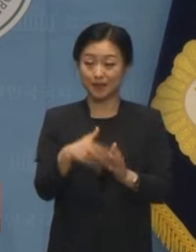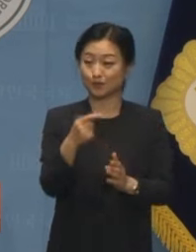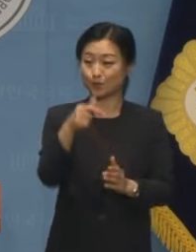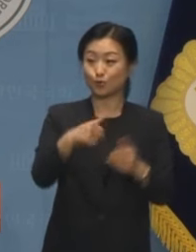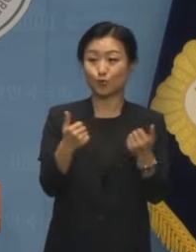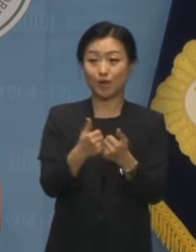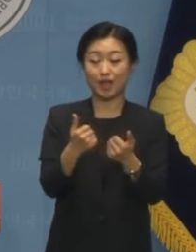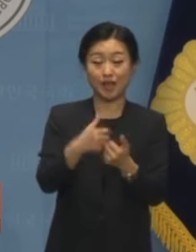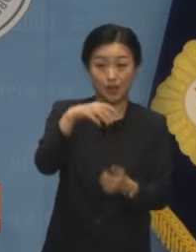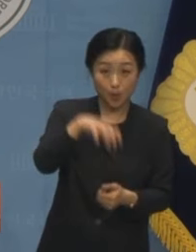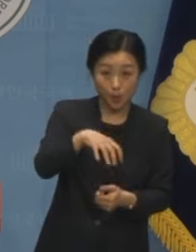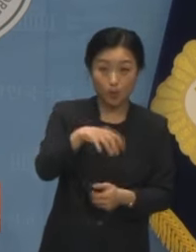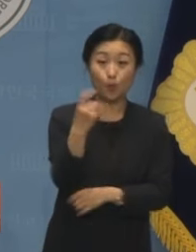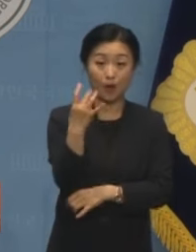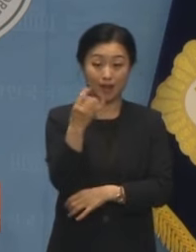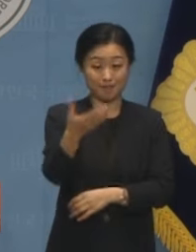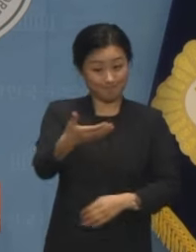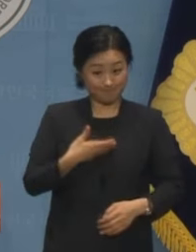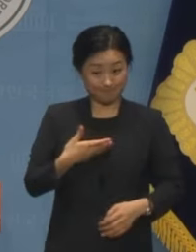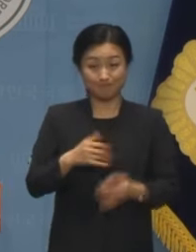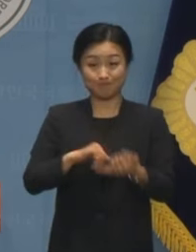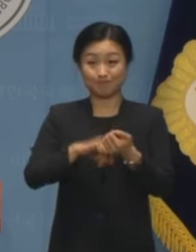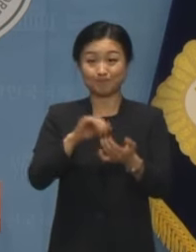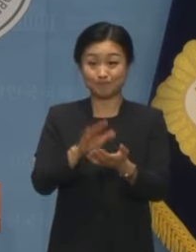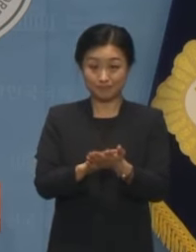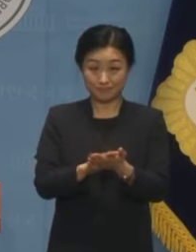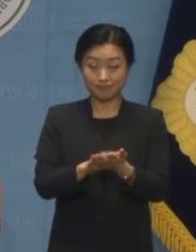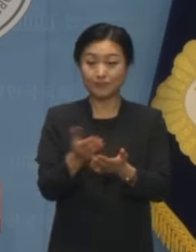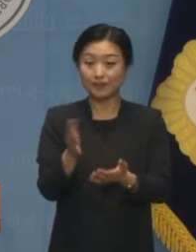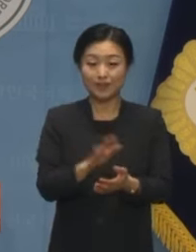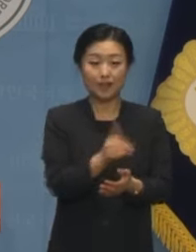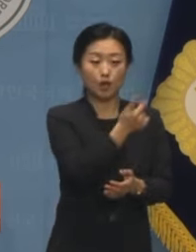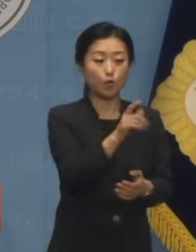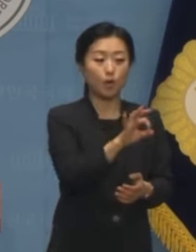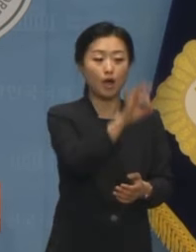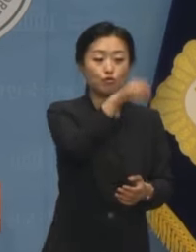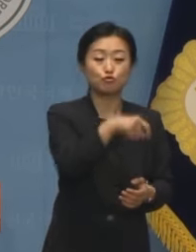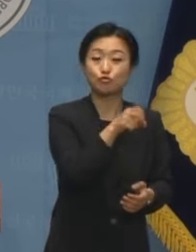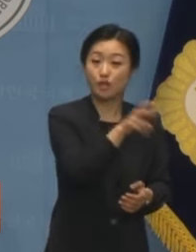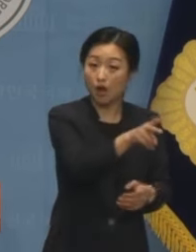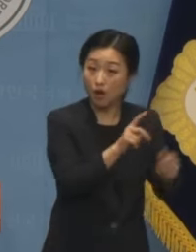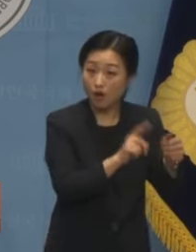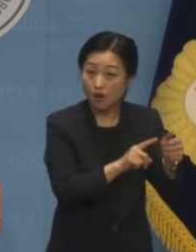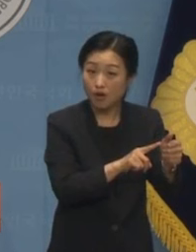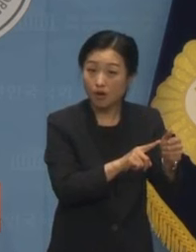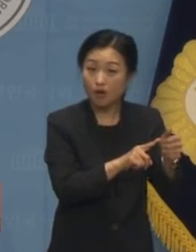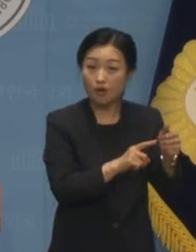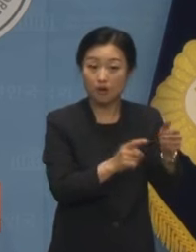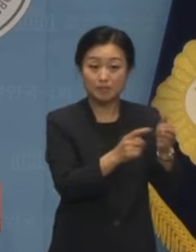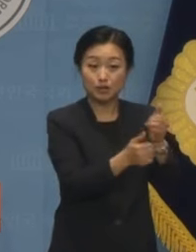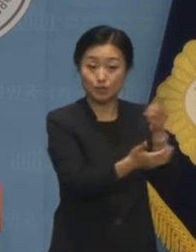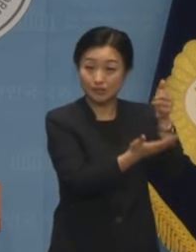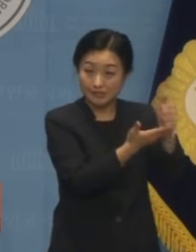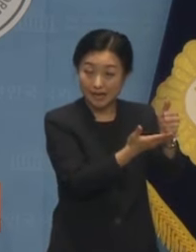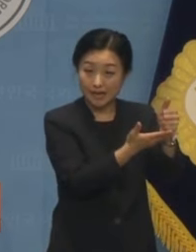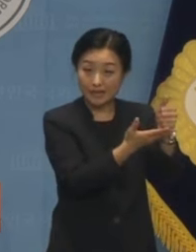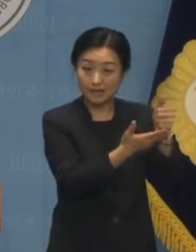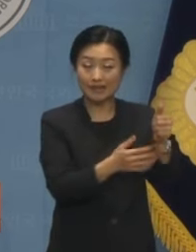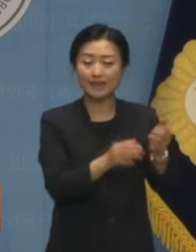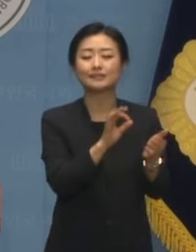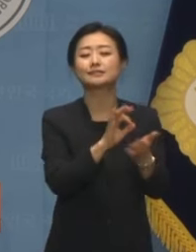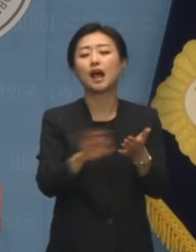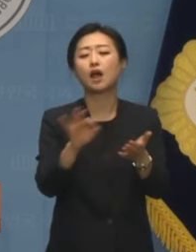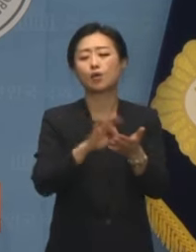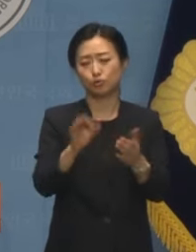조국혁신당 회의실로 예정된 공간을 황우여 당시 국민의힘 비상대책위원장이